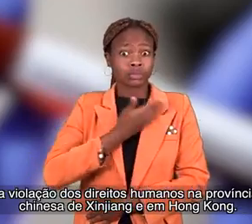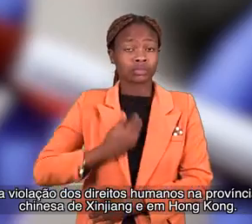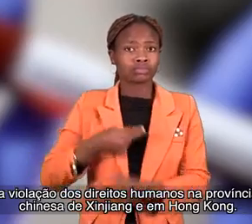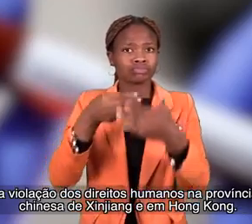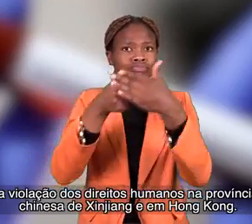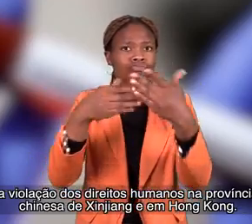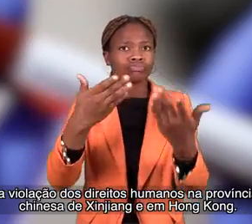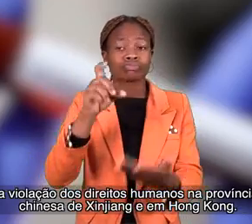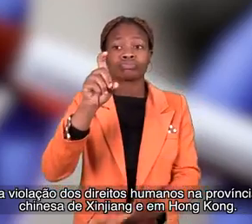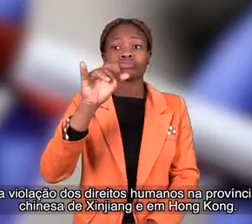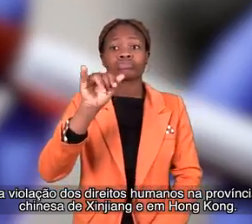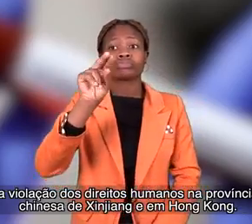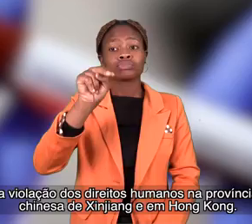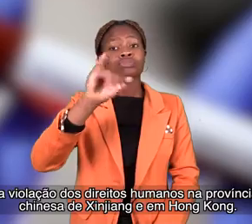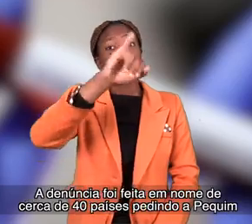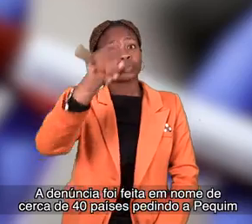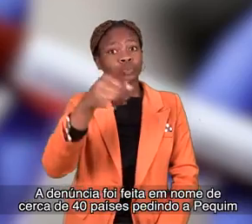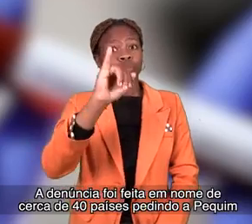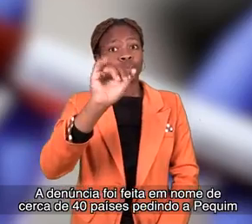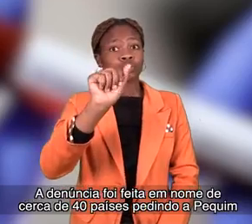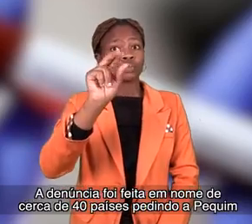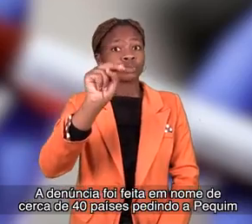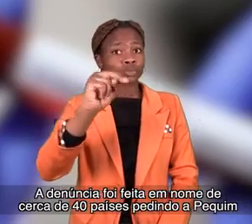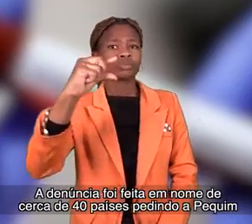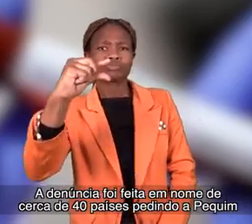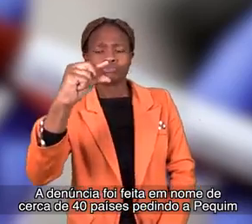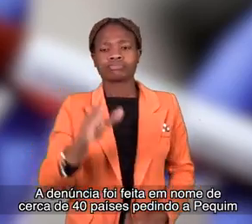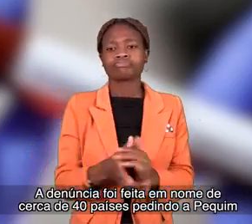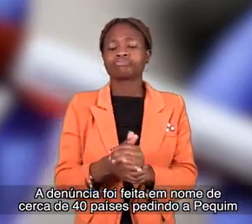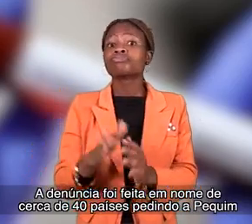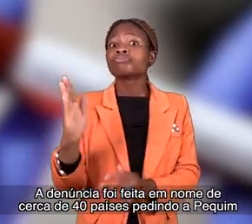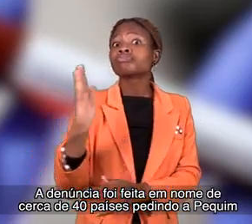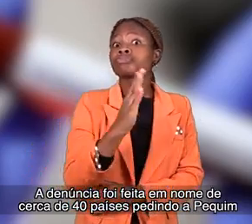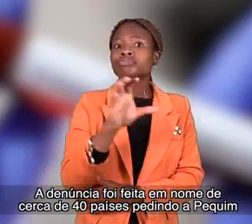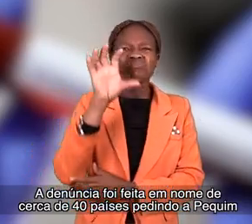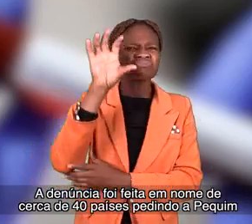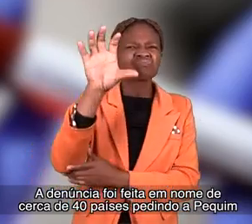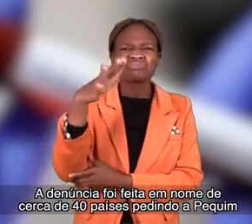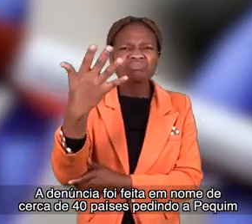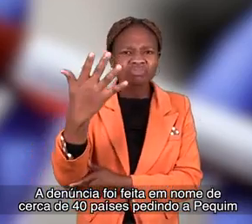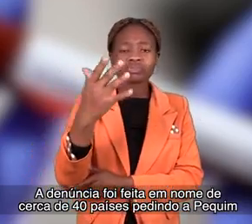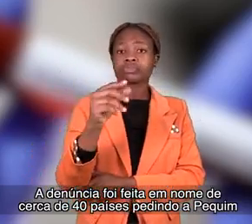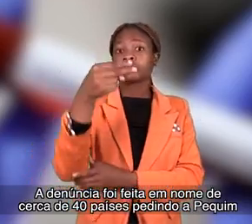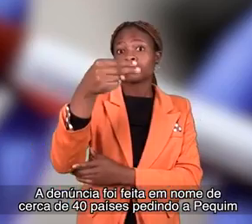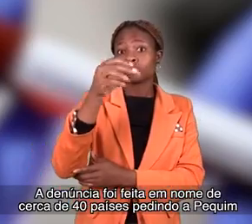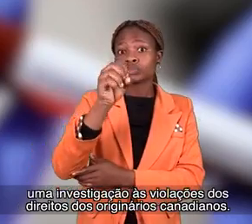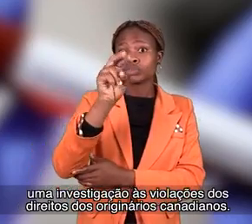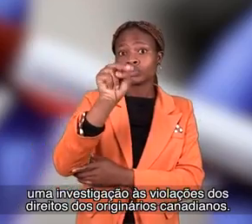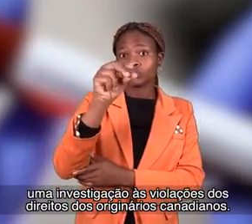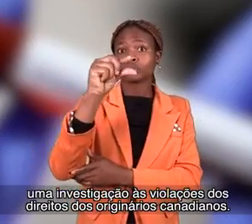Xinjiang e em Hong Kong. A denúncia foi feita em nome de cerca de 40 países, pedindo a Pequim uma